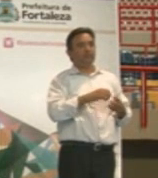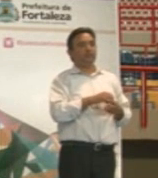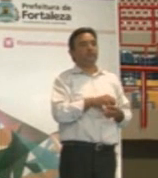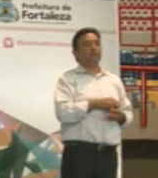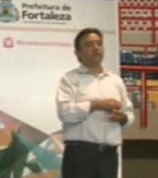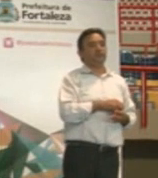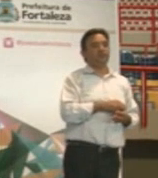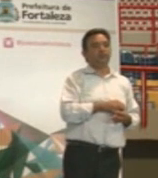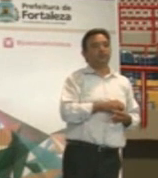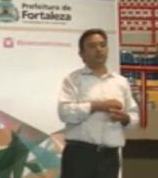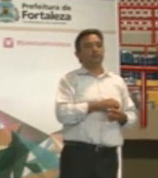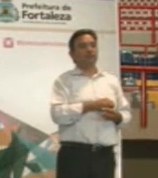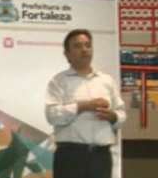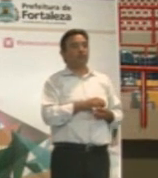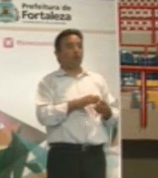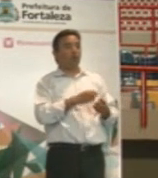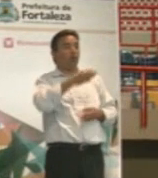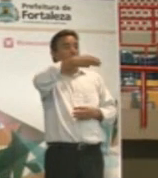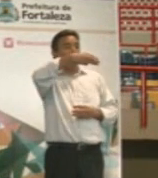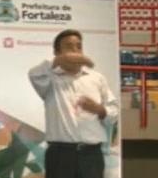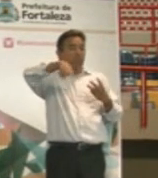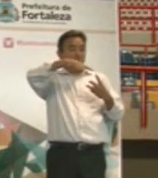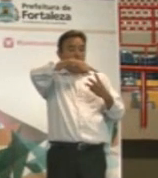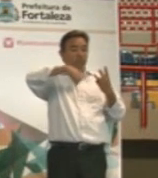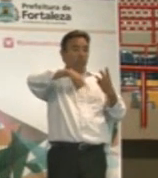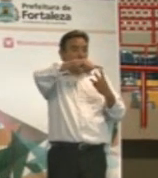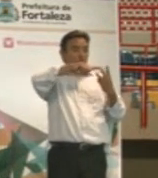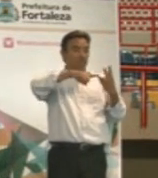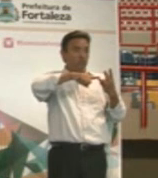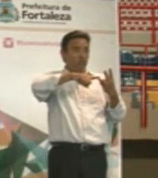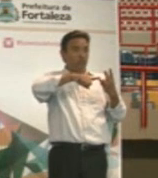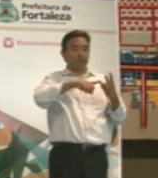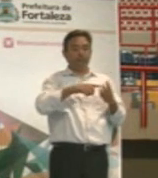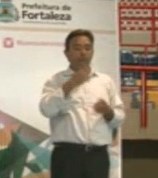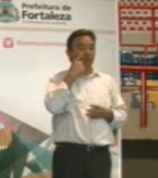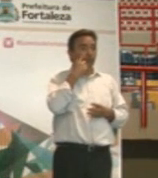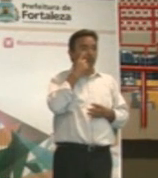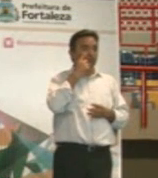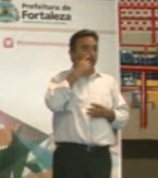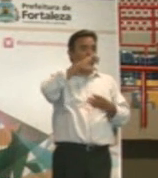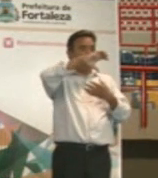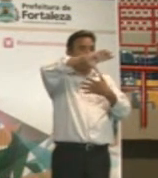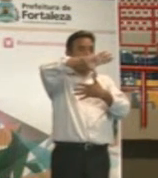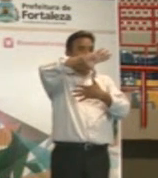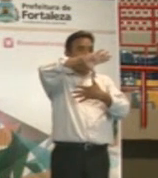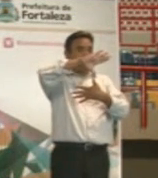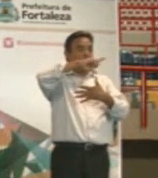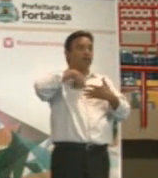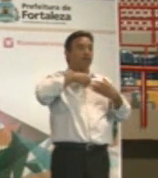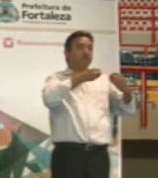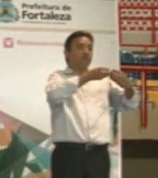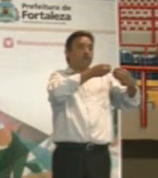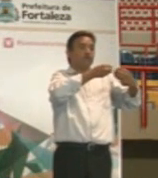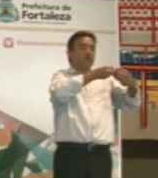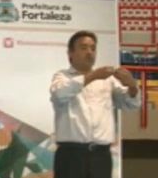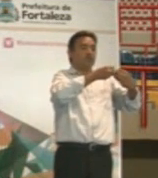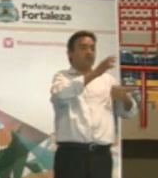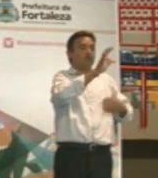e Bahia. Maranhão, Piauí e Bahia, observe o mapa, fica vizinho ao Tocantins.